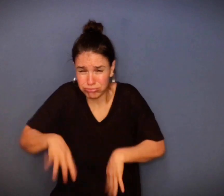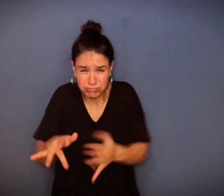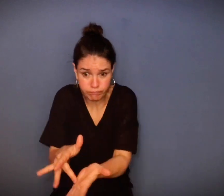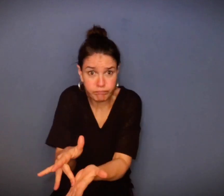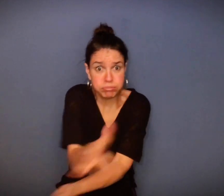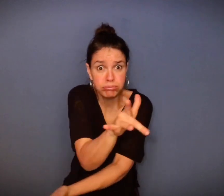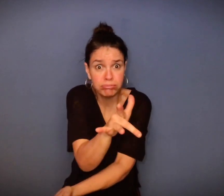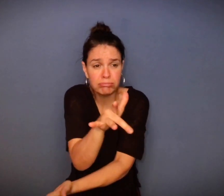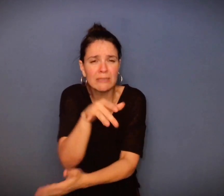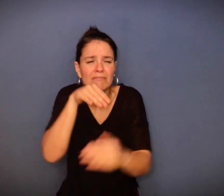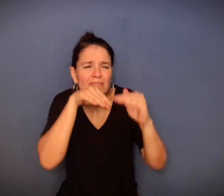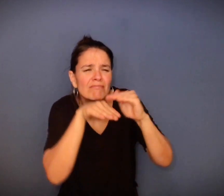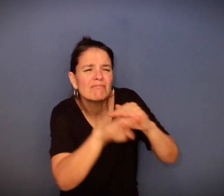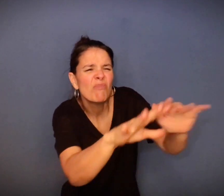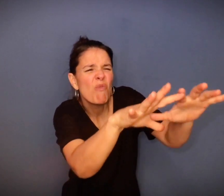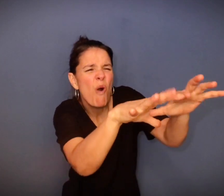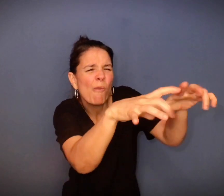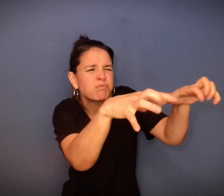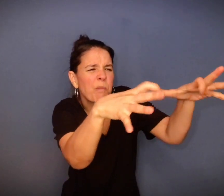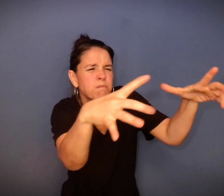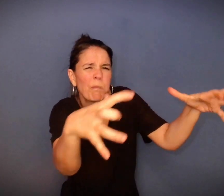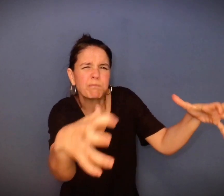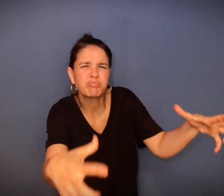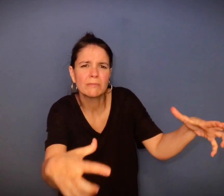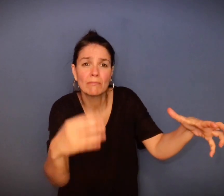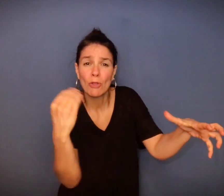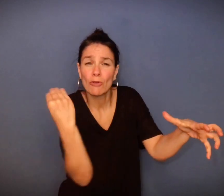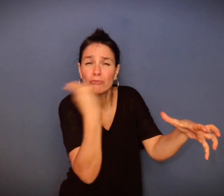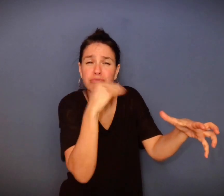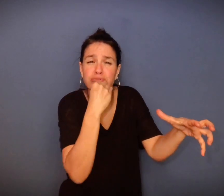se cacha parmi des buissons couverts de neige.